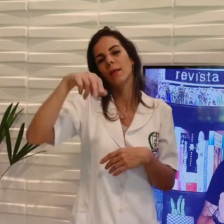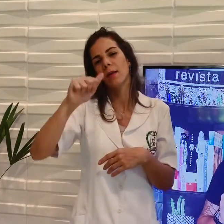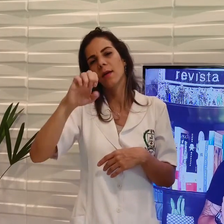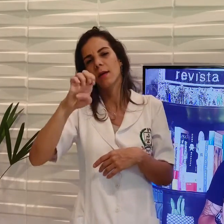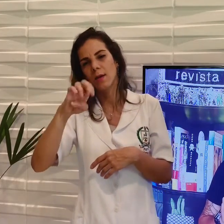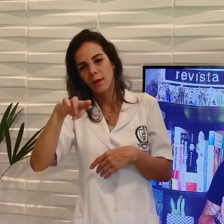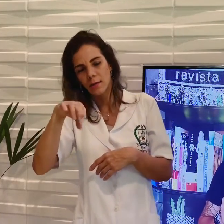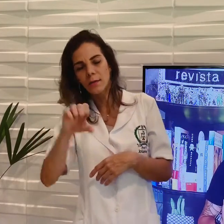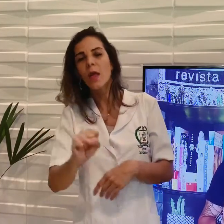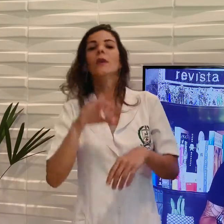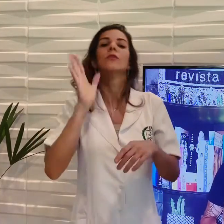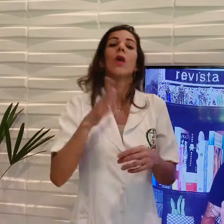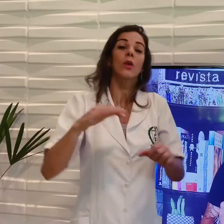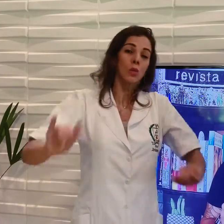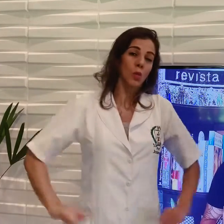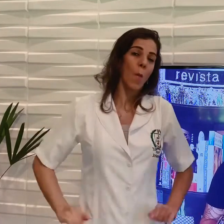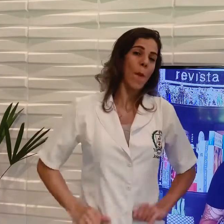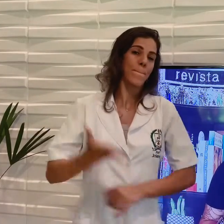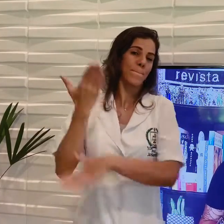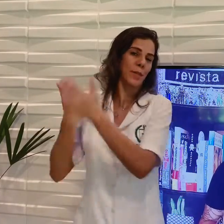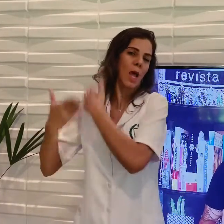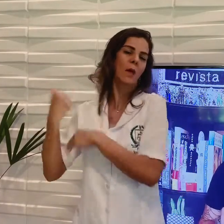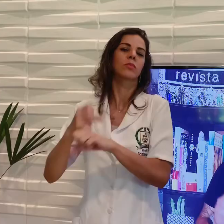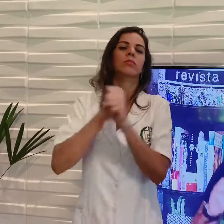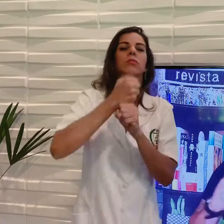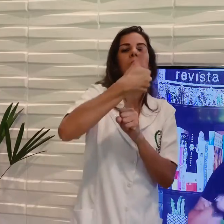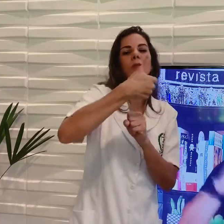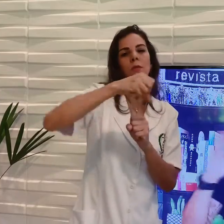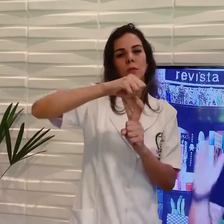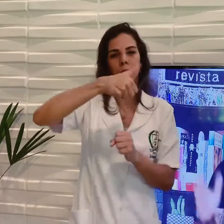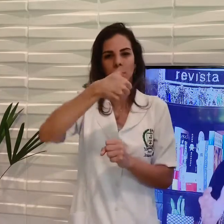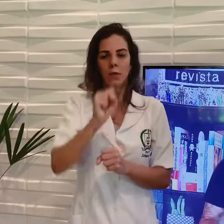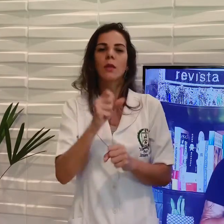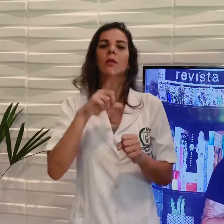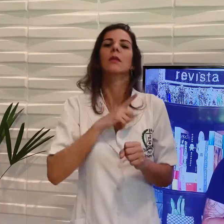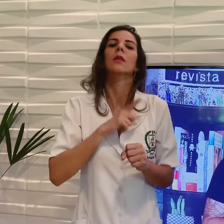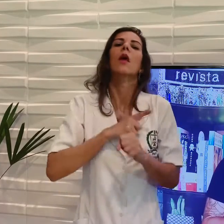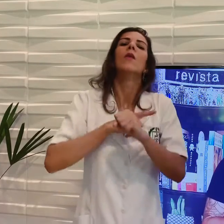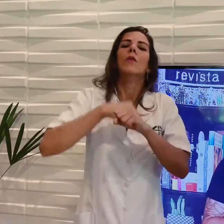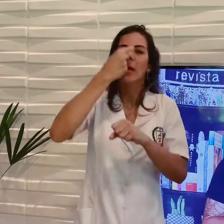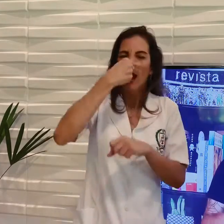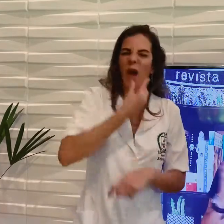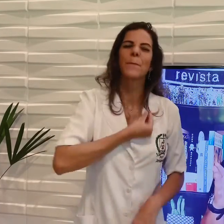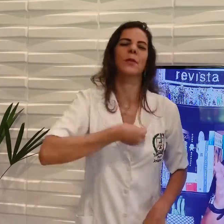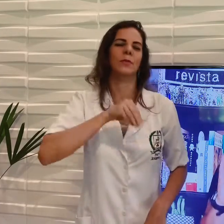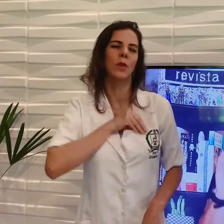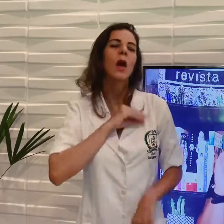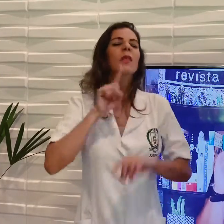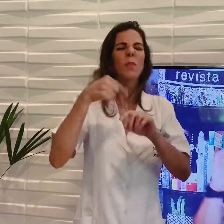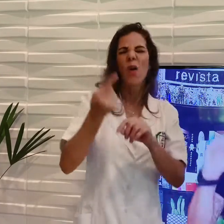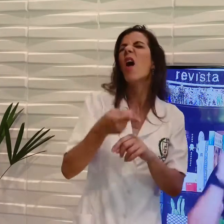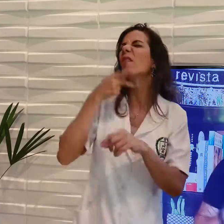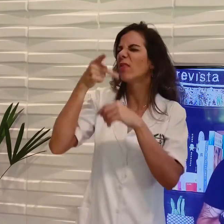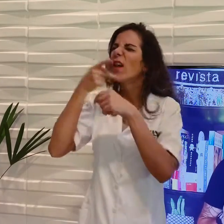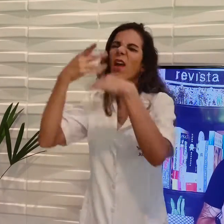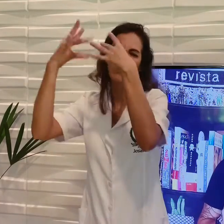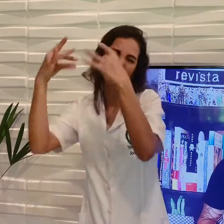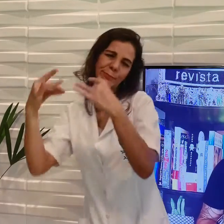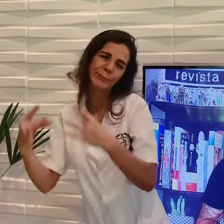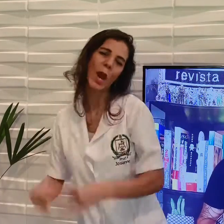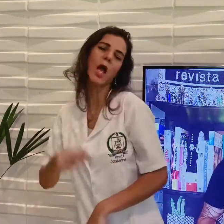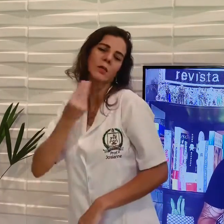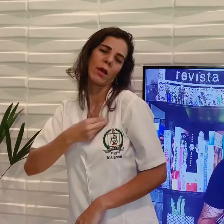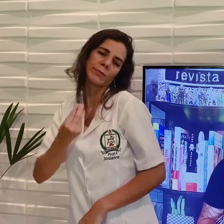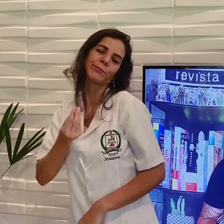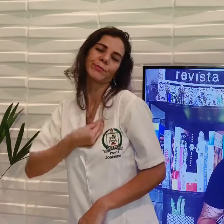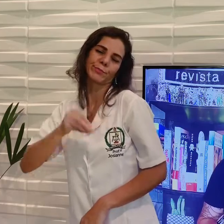e com epidemias. Em 1918, tivemos a pandemia da gripe espanhola, que daqui a pouco eu chego nela especificamente para